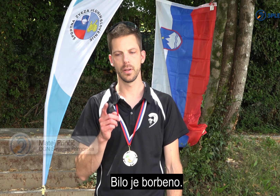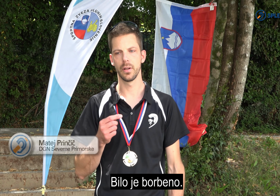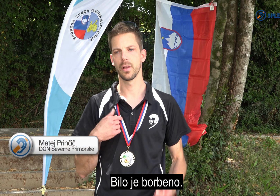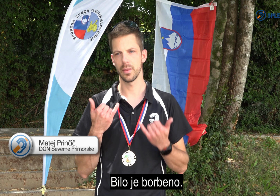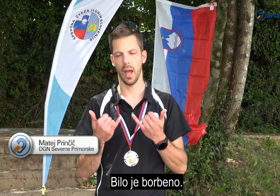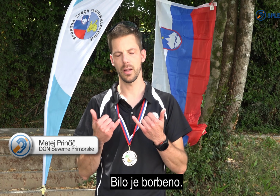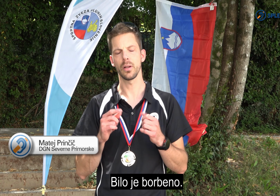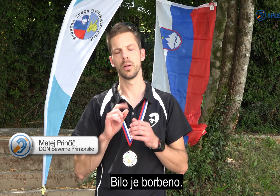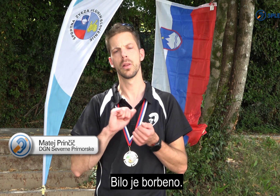Bilo je borbeno.